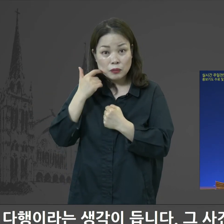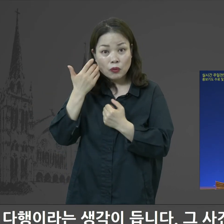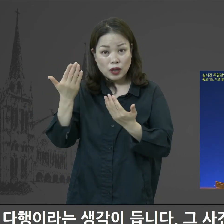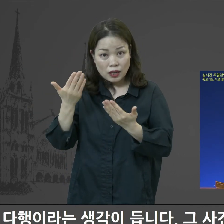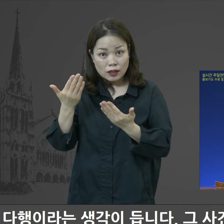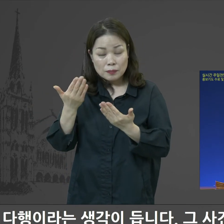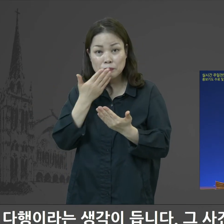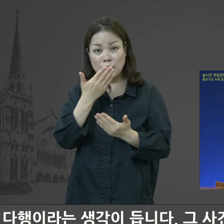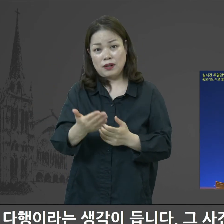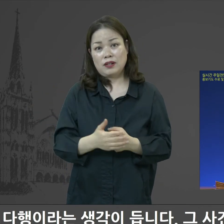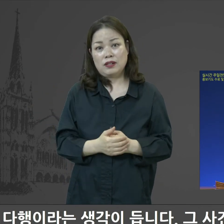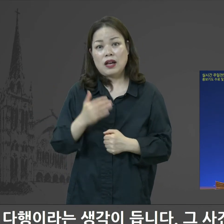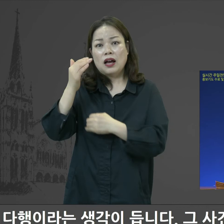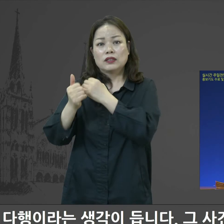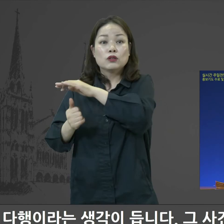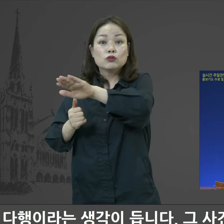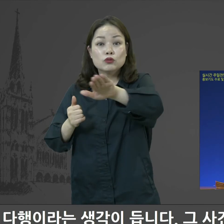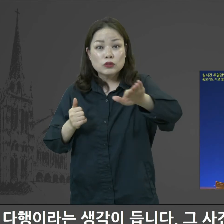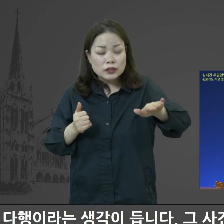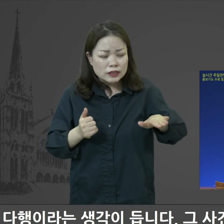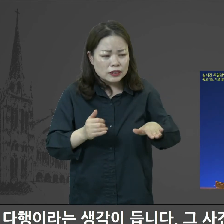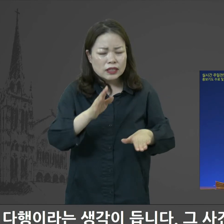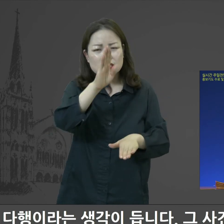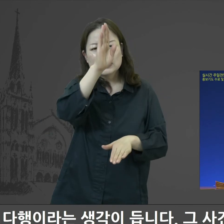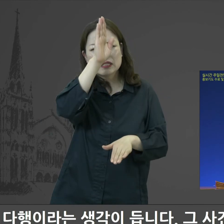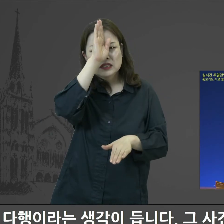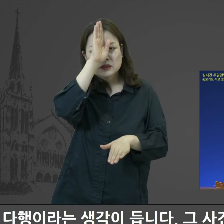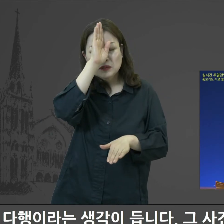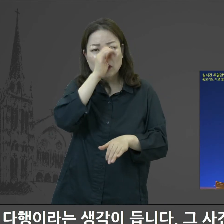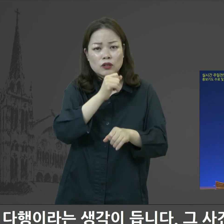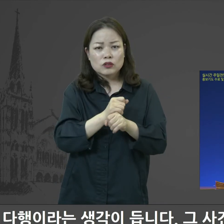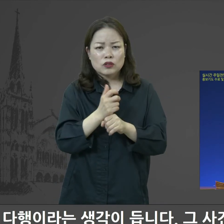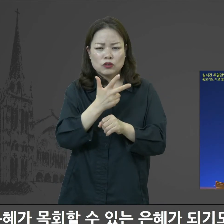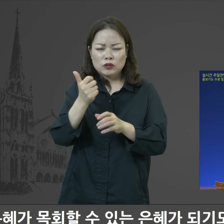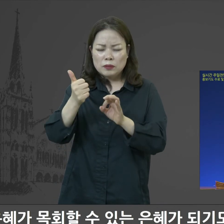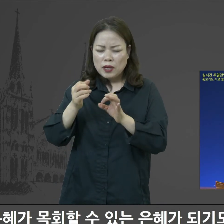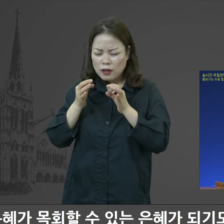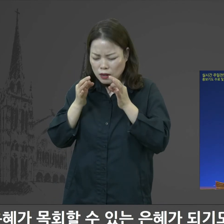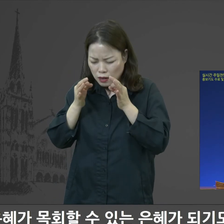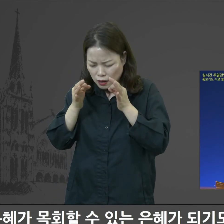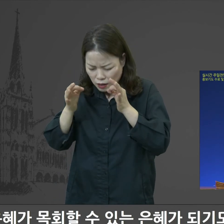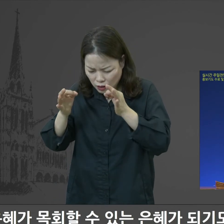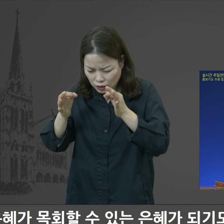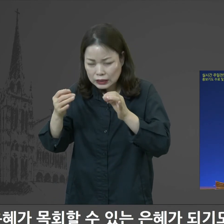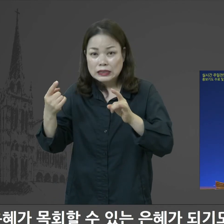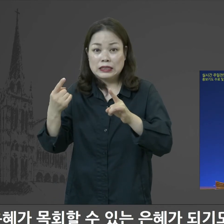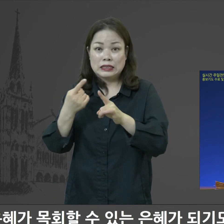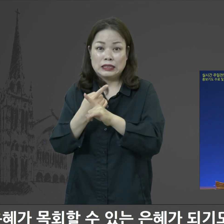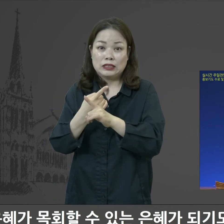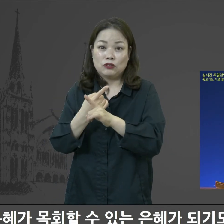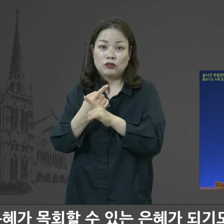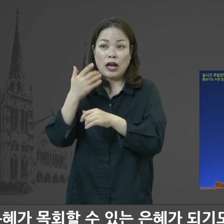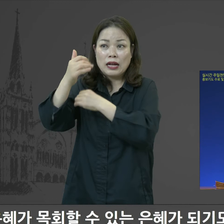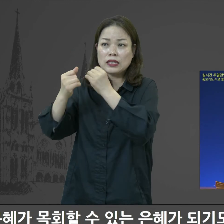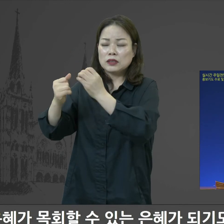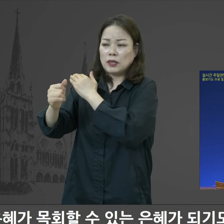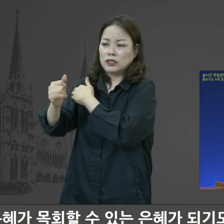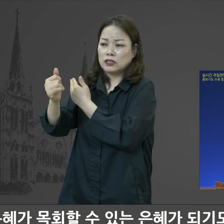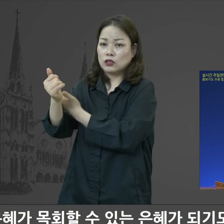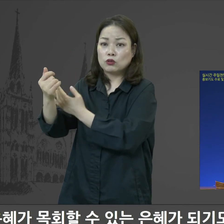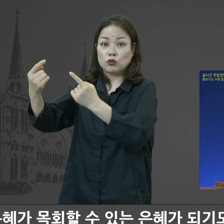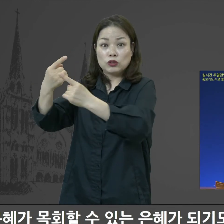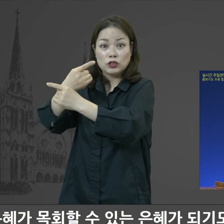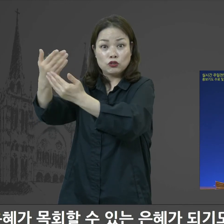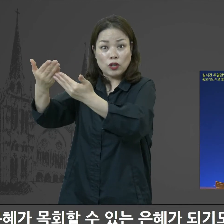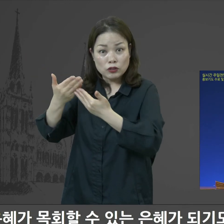아니겠습니까? 하나님은 우리의 질병을 두고 주님 앞에 간절히 간구할 때 하나님은 신유의 은혜도 주십니다. 치유의 은혜도